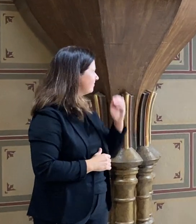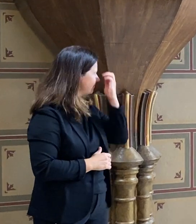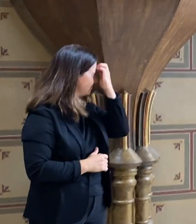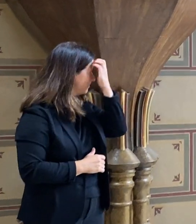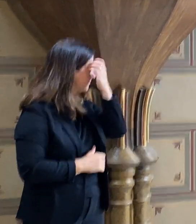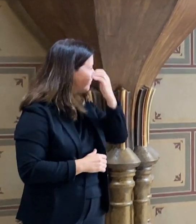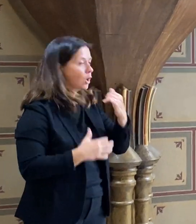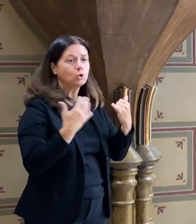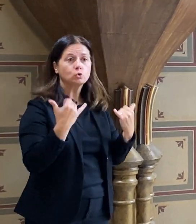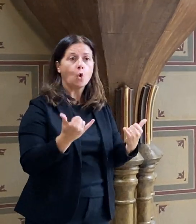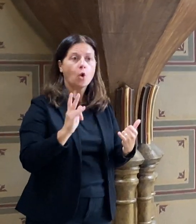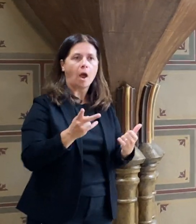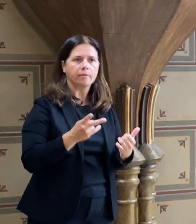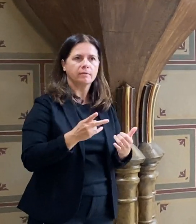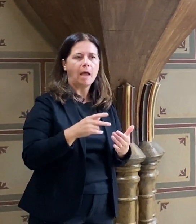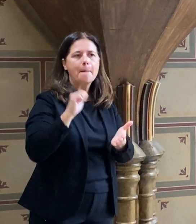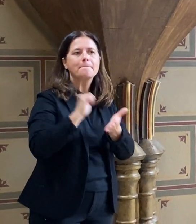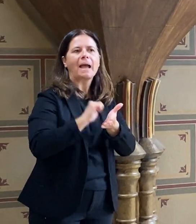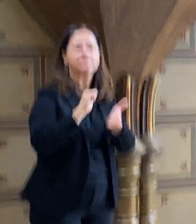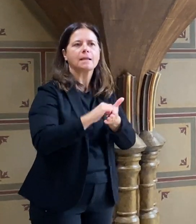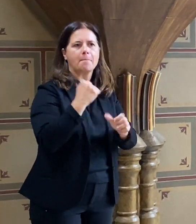So macht man Presse.